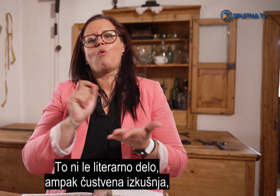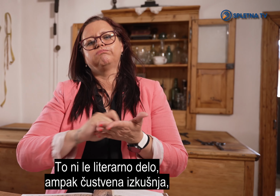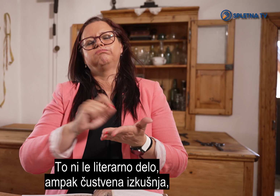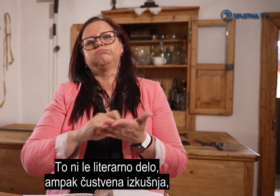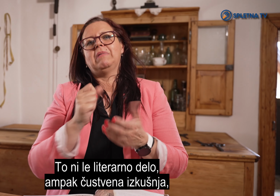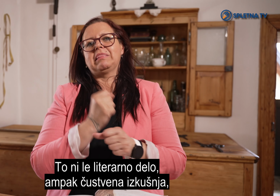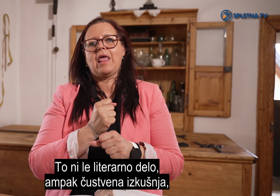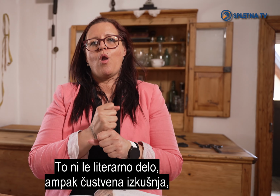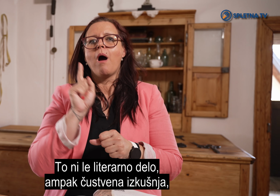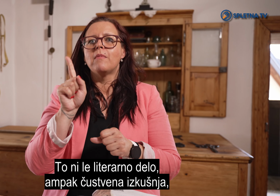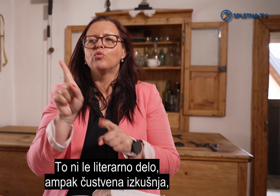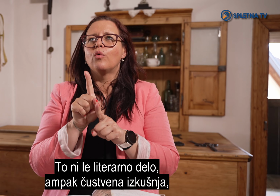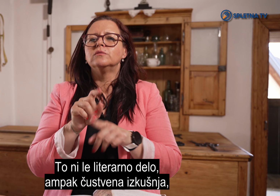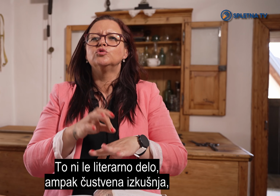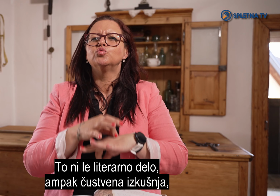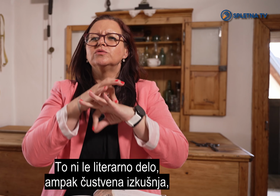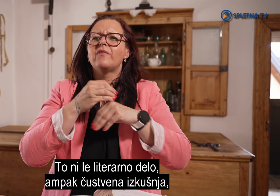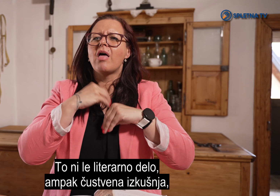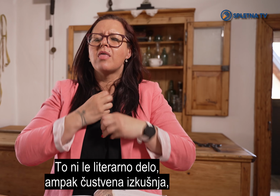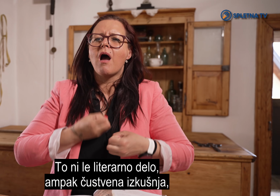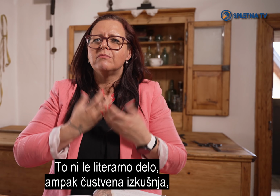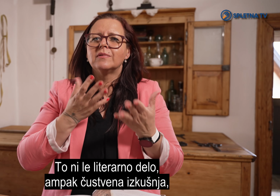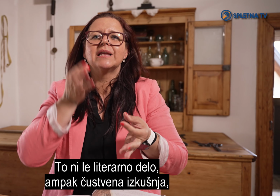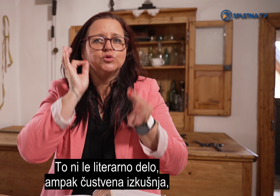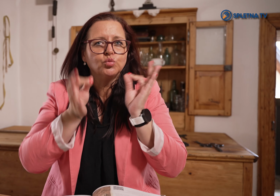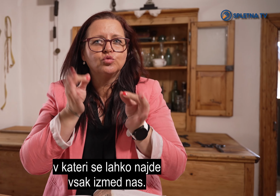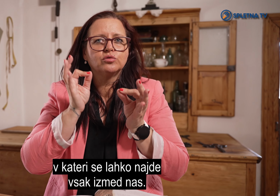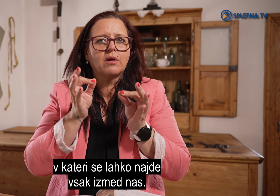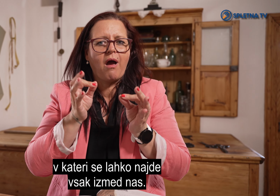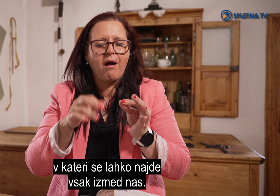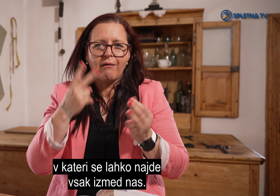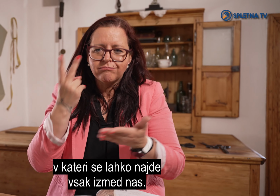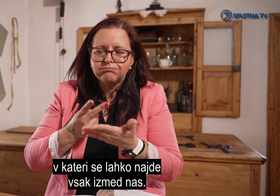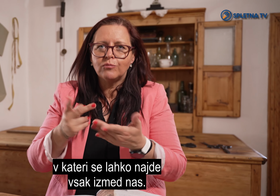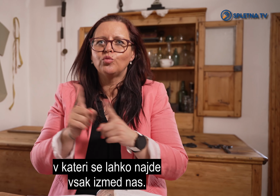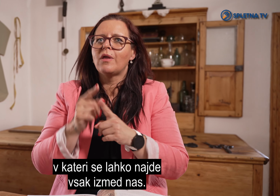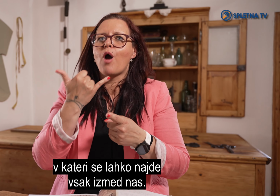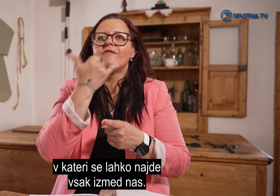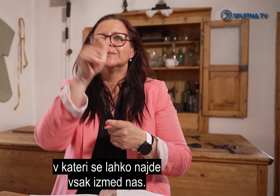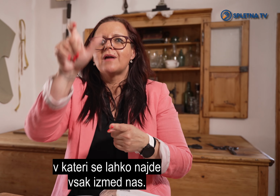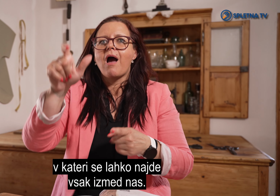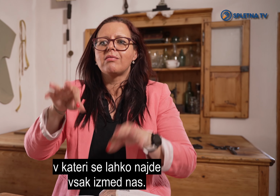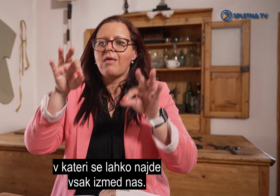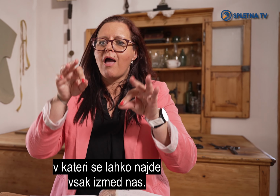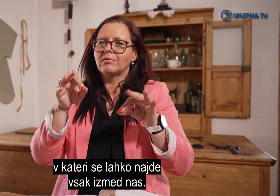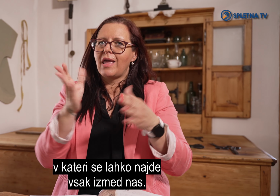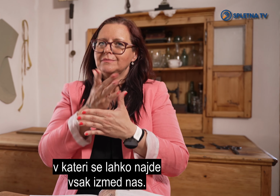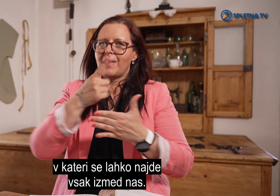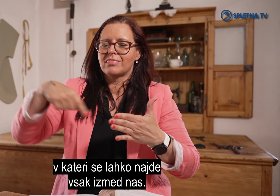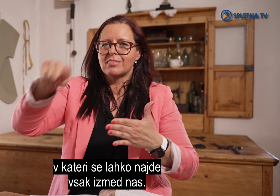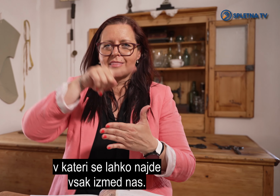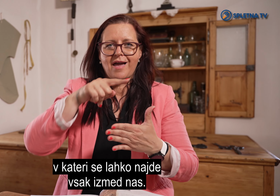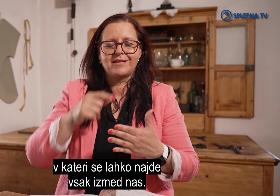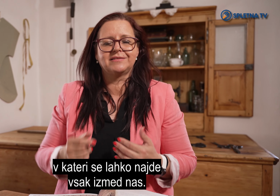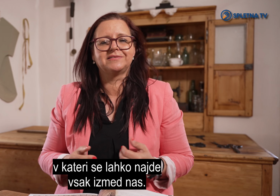To ni le literarno delo, ampak čustvena izkušnja, v kateri se lahko najde vsak izmed nas.